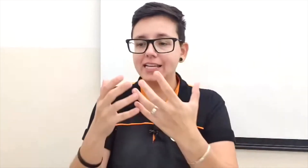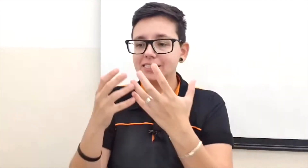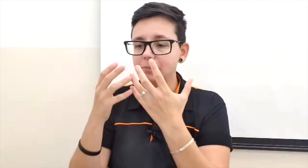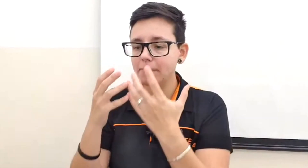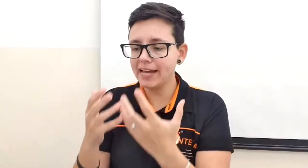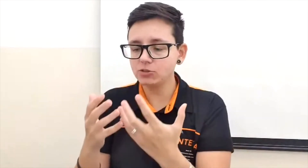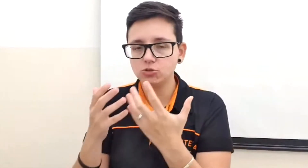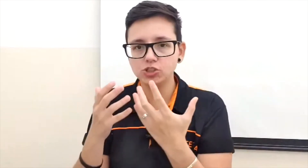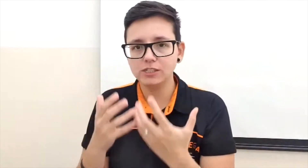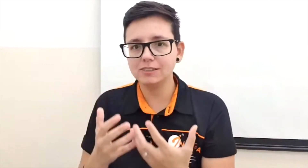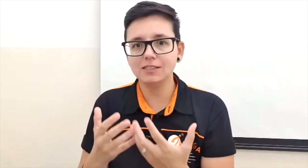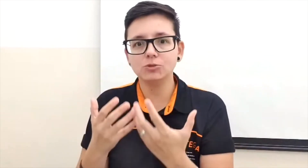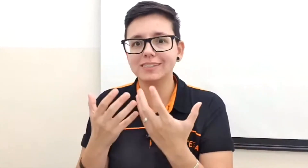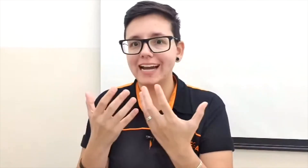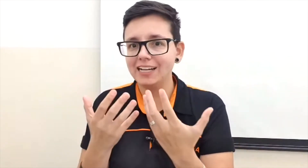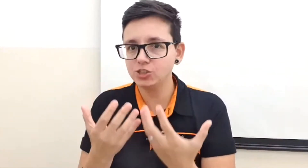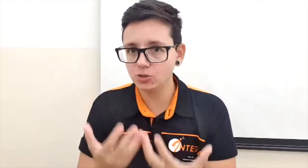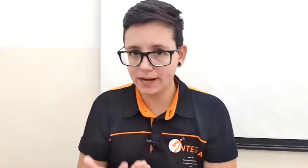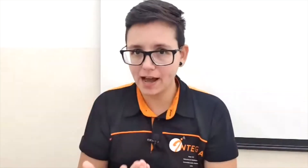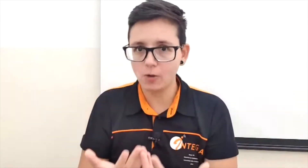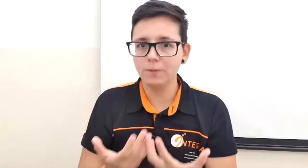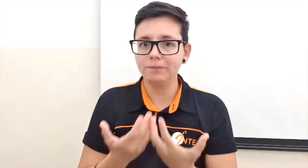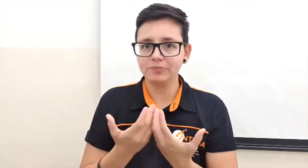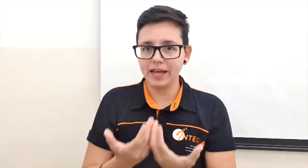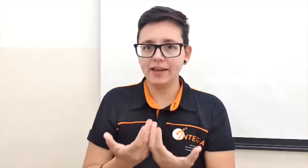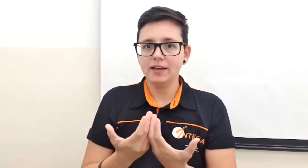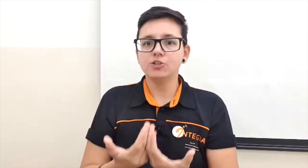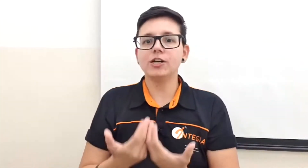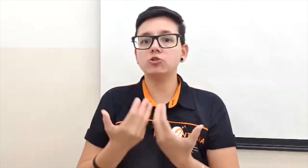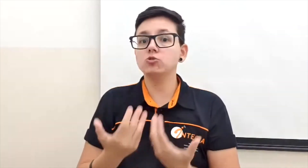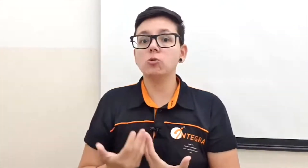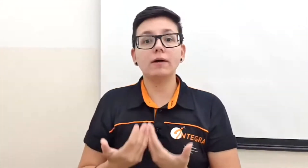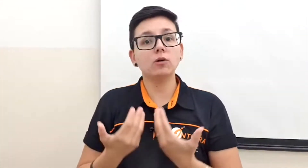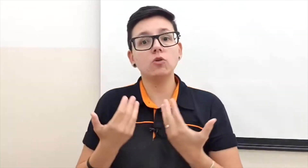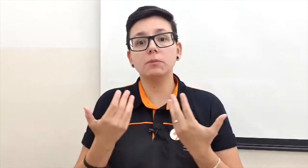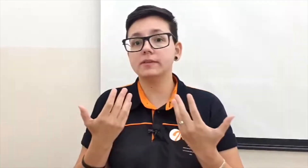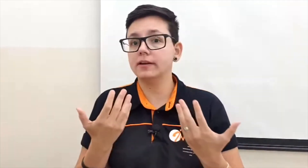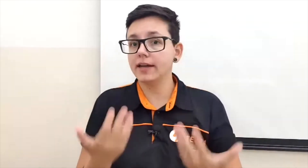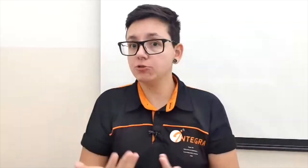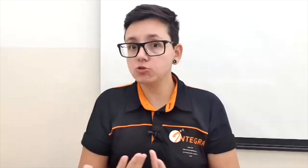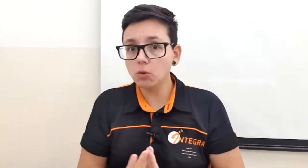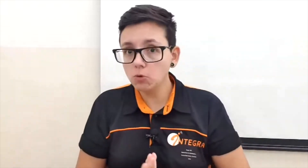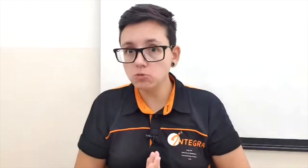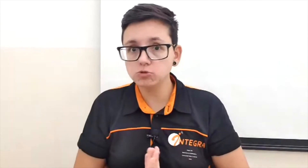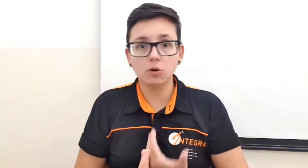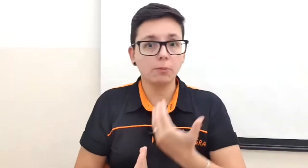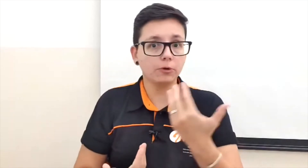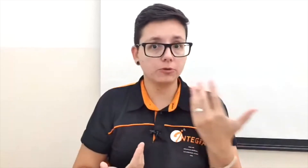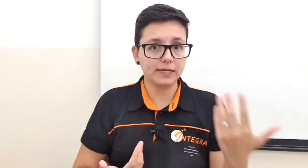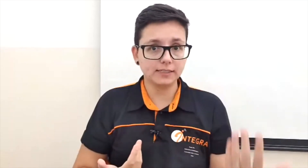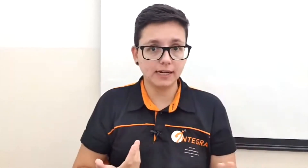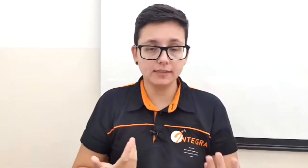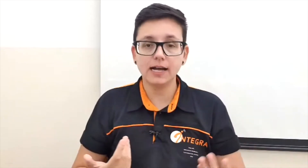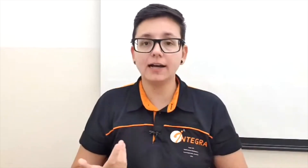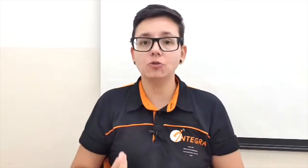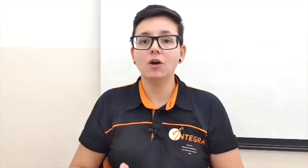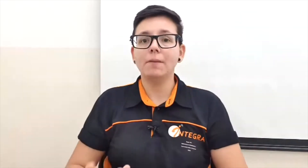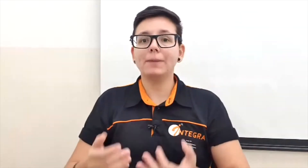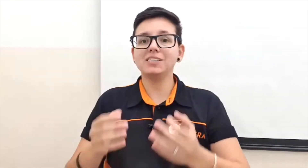esse método de ensino tradicional, né? Te ajudam a não cometer erros comuns, como o português sinalizado, mas